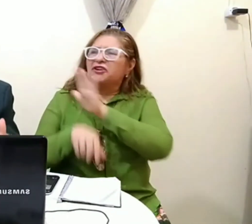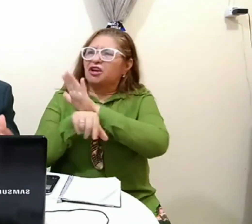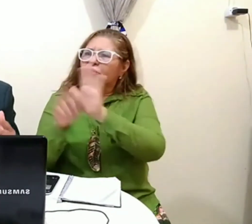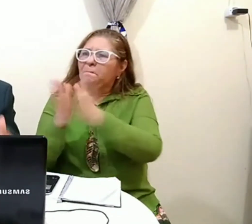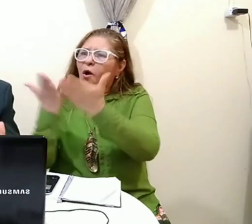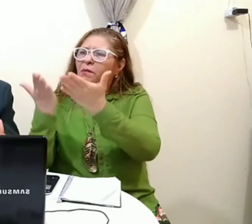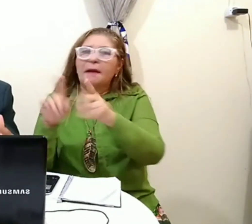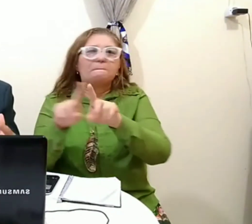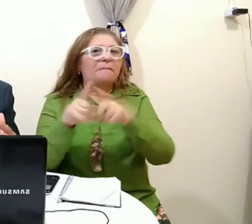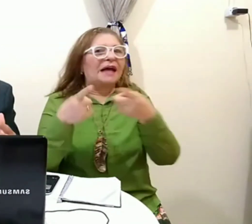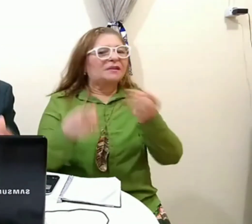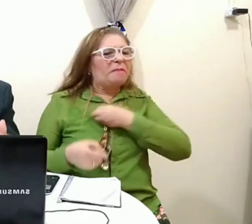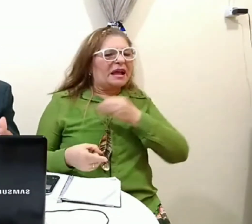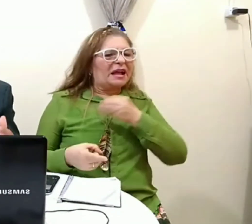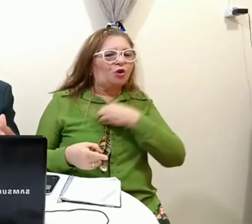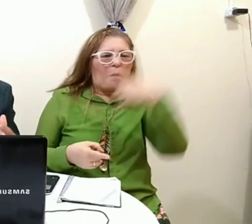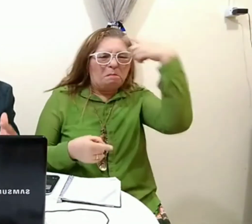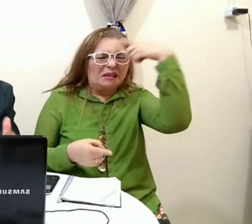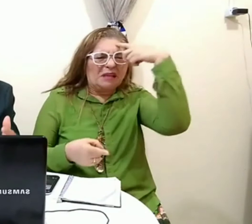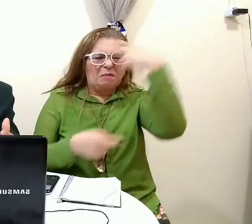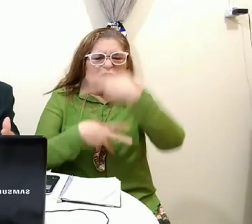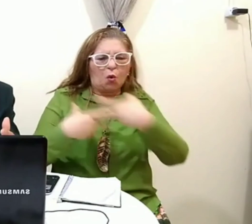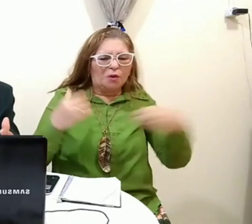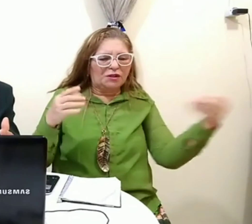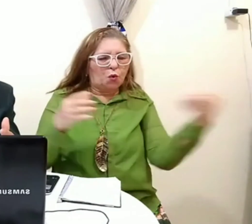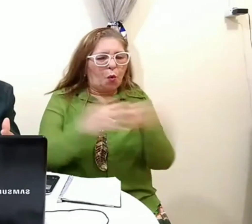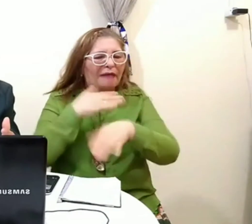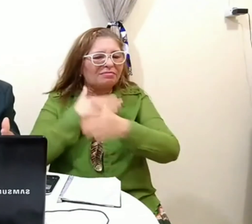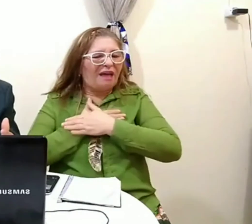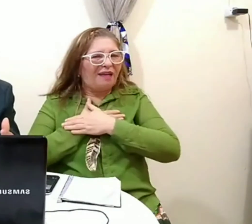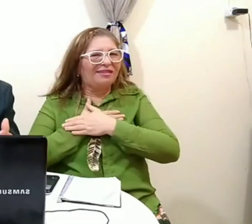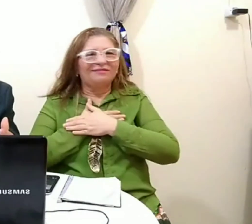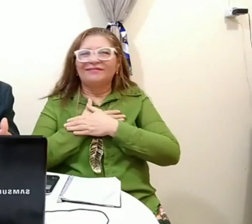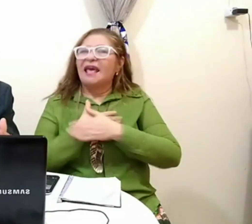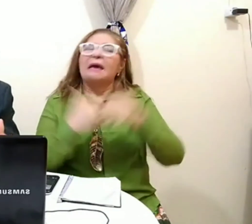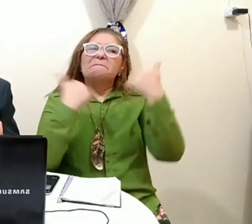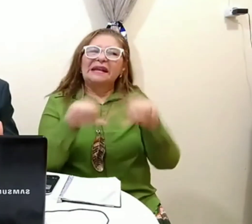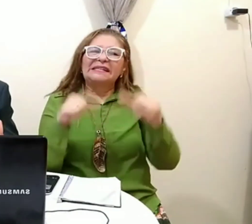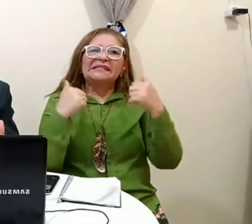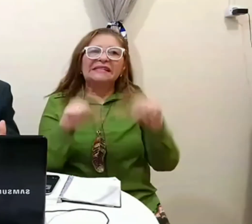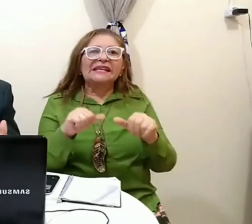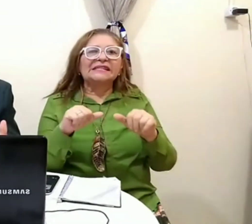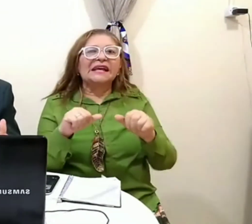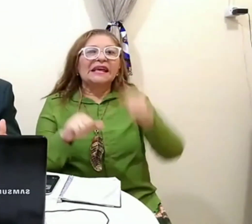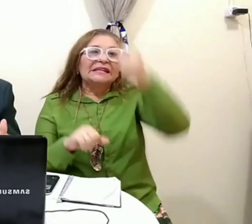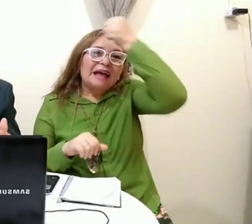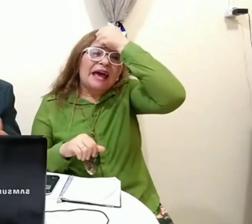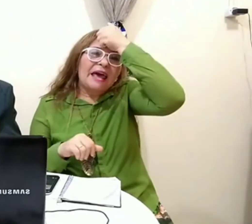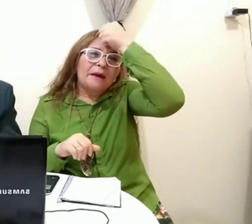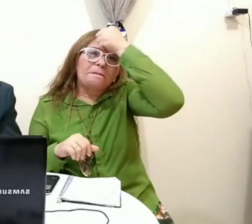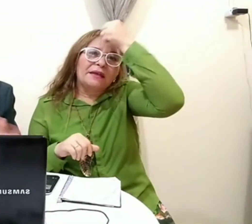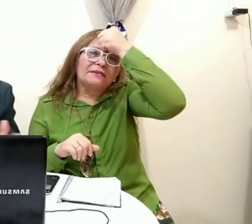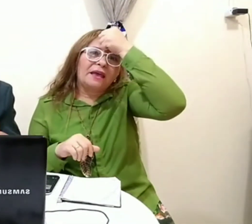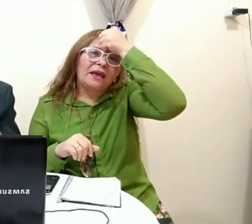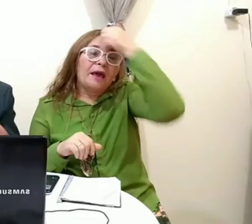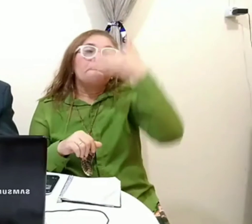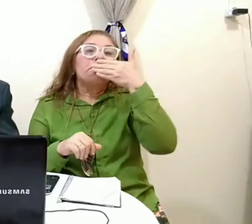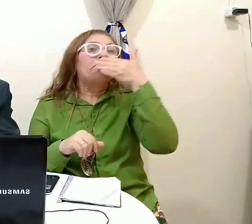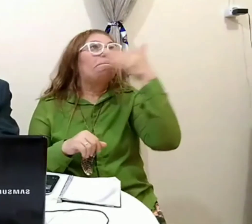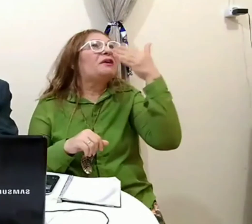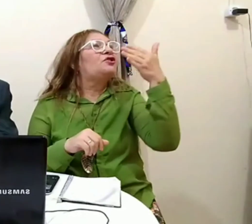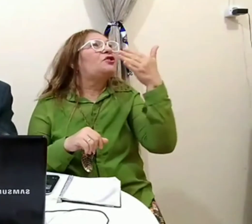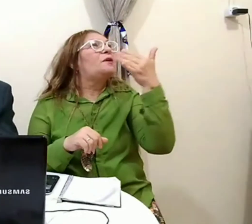em Jesus para poder ser salvo. Não adianta achar que, mas eu sou bom, eu sou